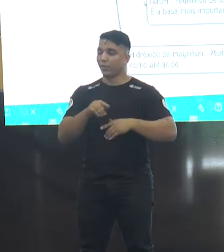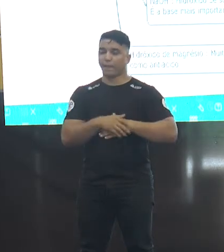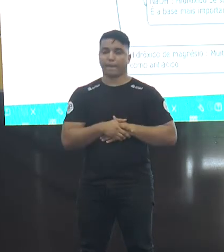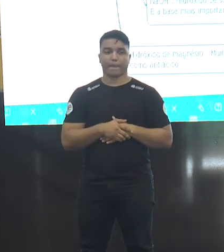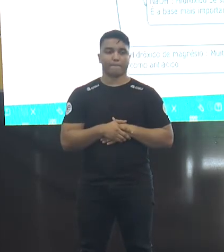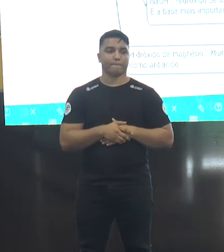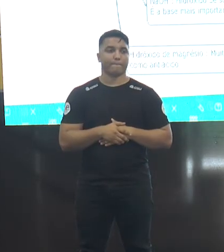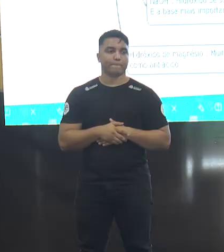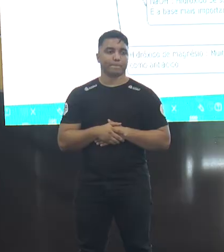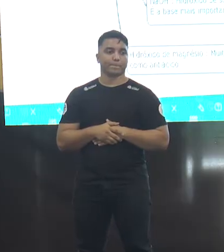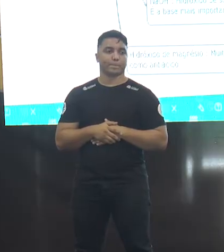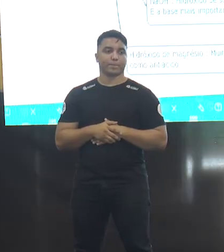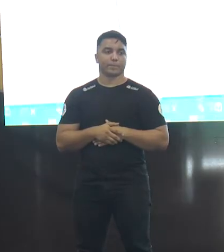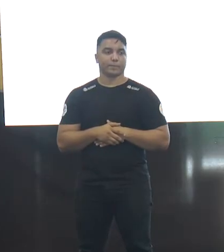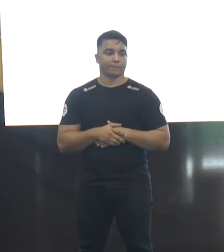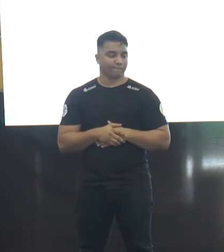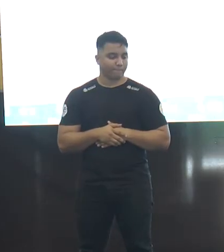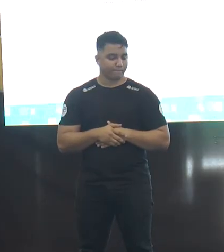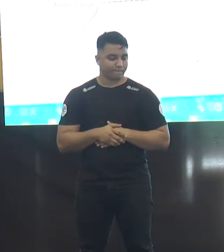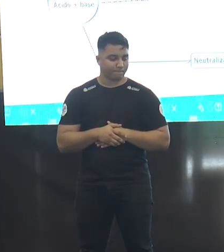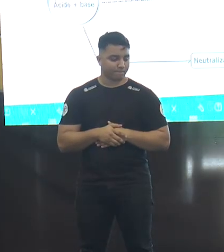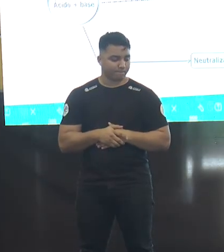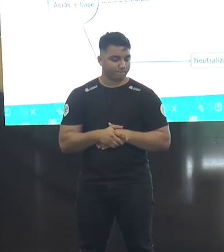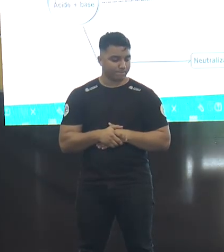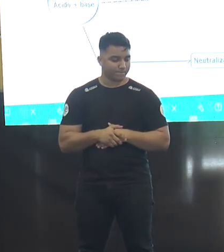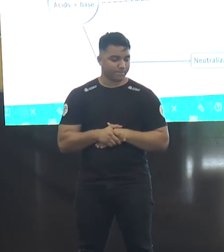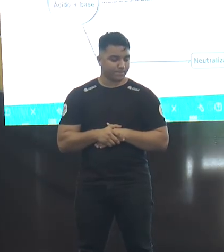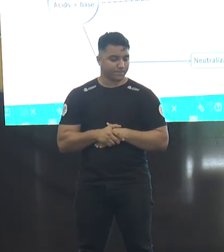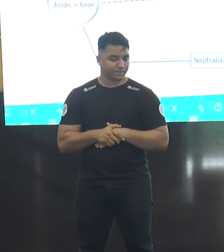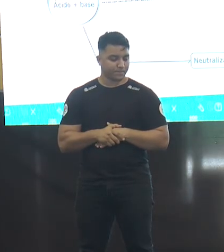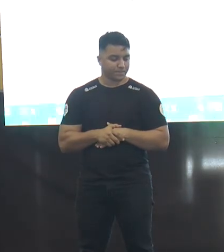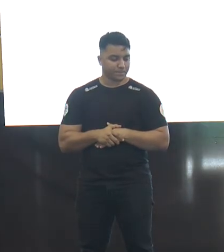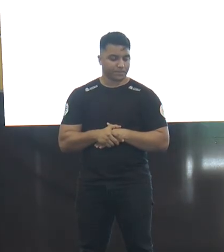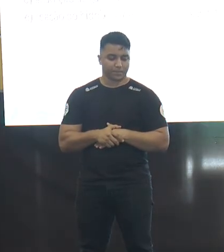Beleza. Bora fazer aqui uma coisa.